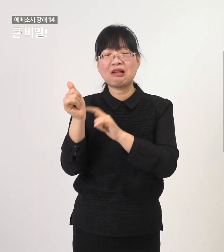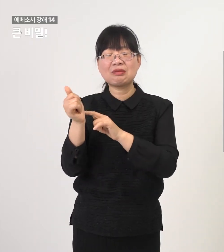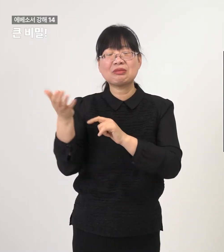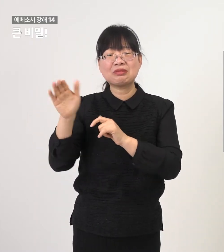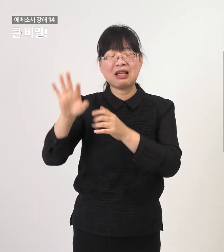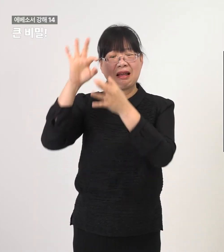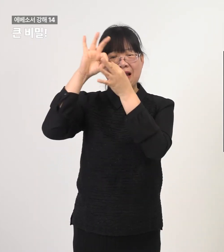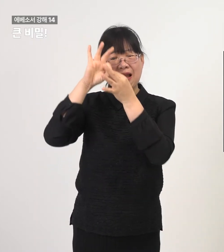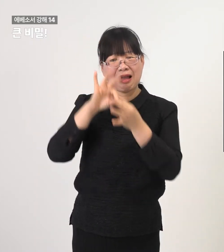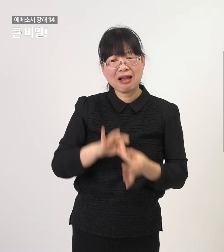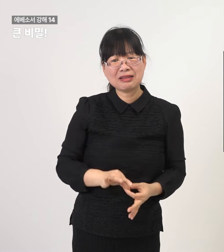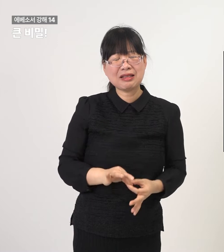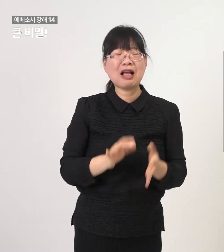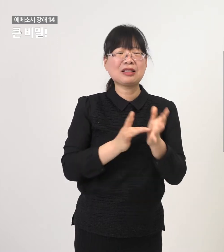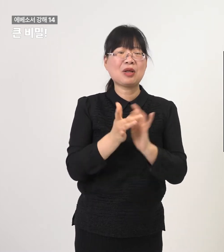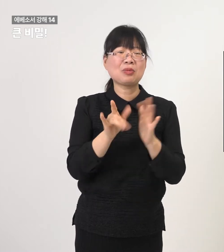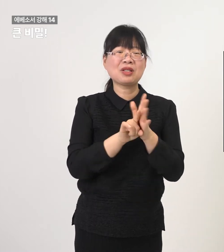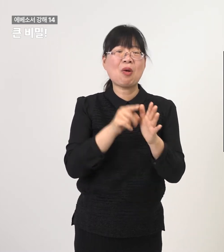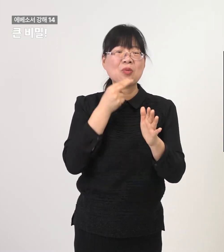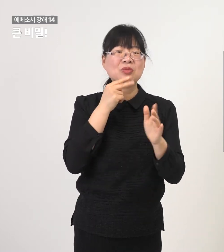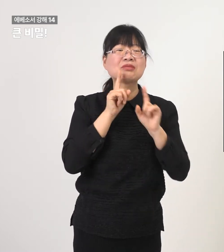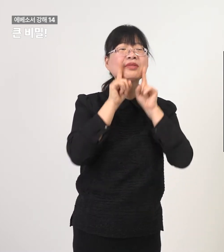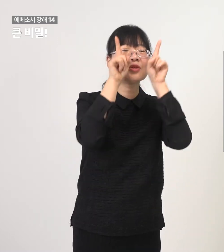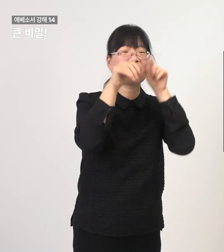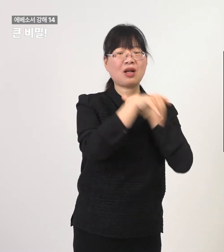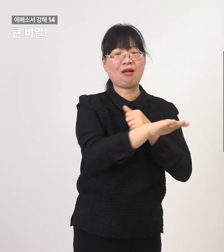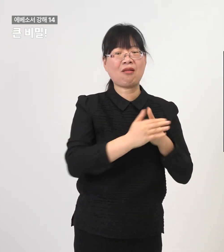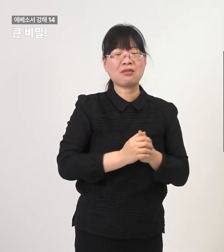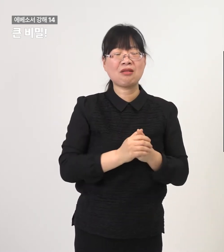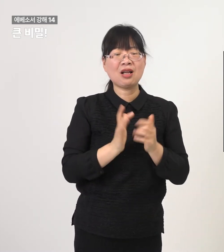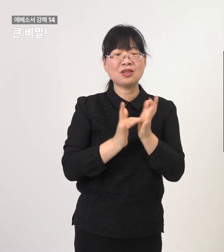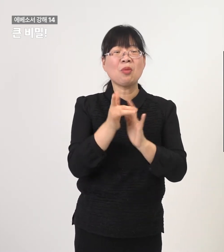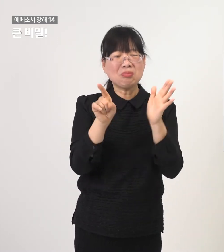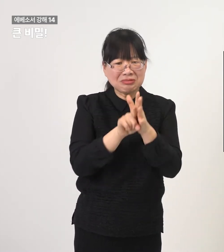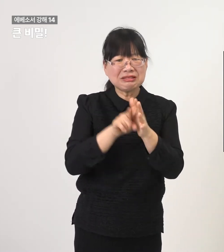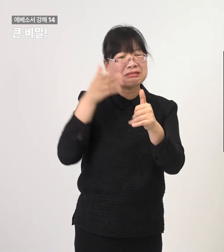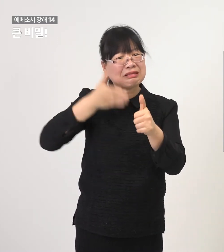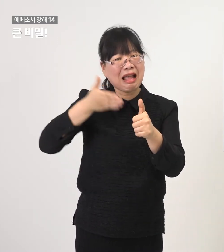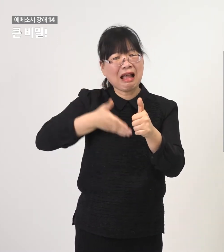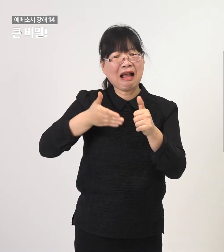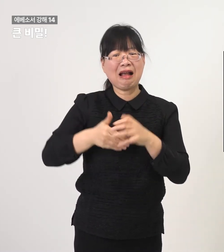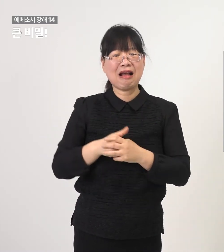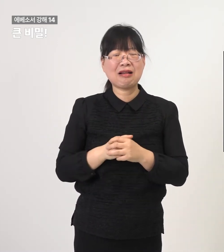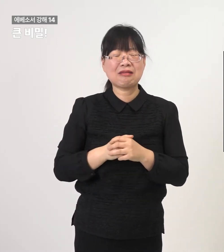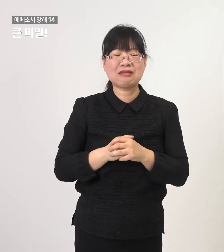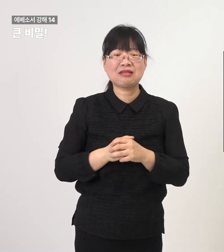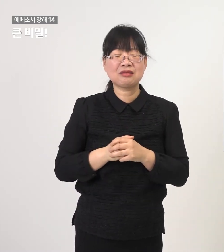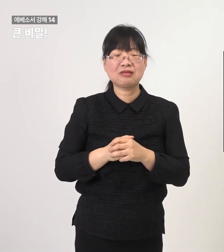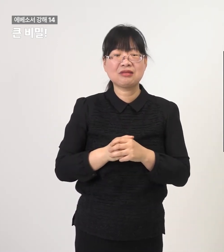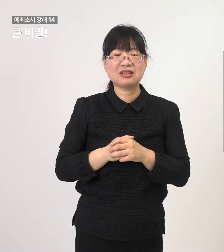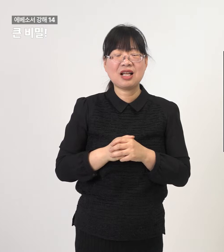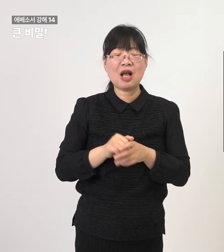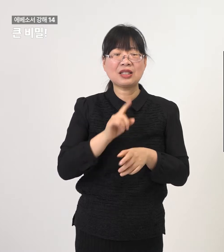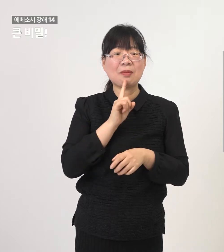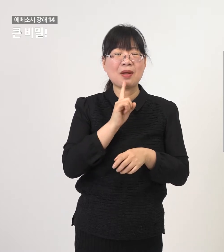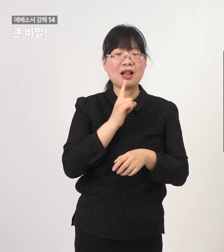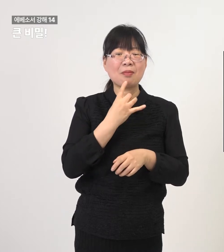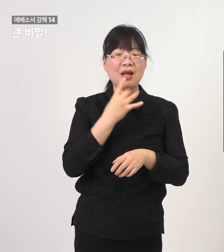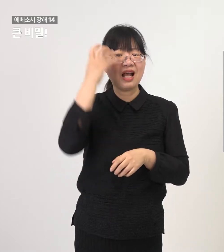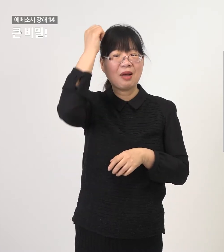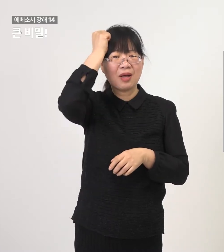내내 예수 안 믿으면 지옥 갑니다. 예수 믿어야 됩니다. 이거밖에 기억이 안